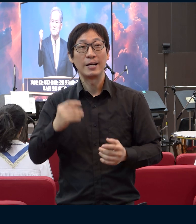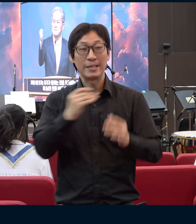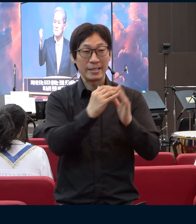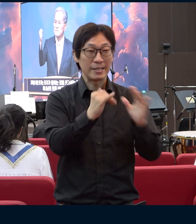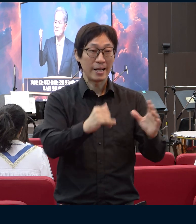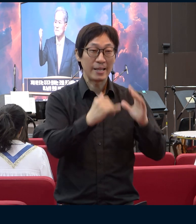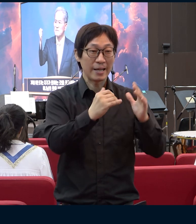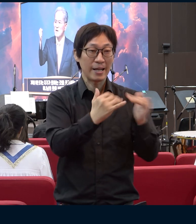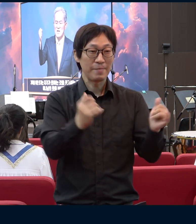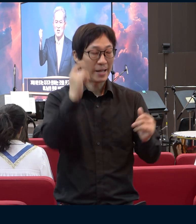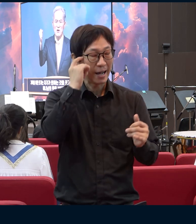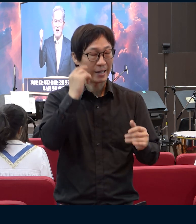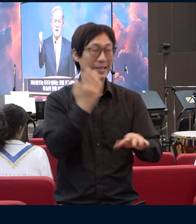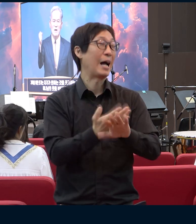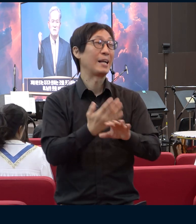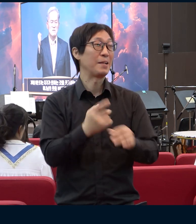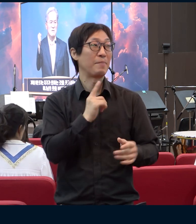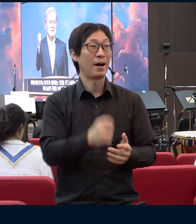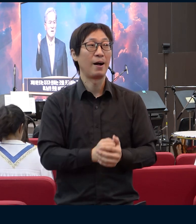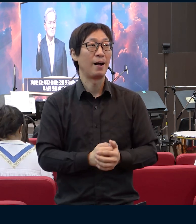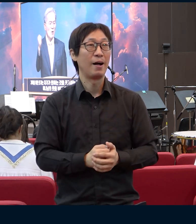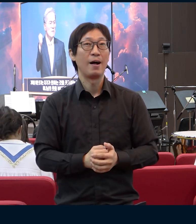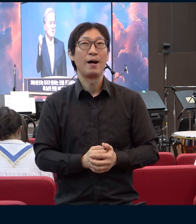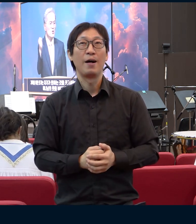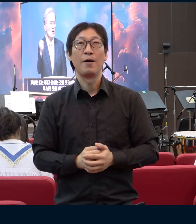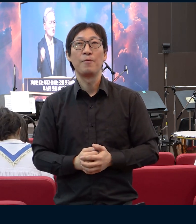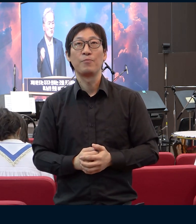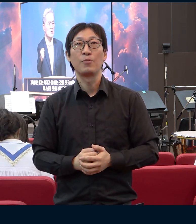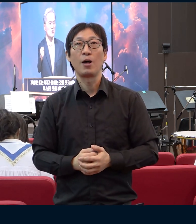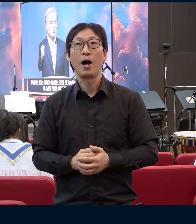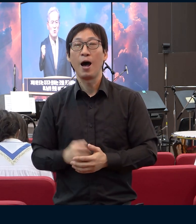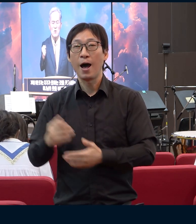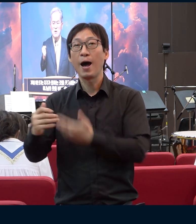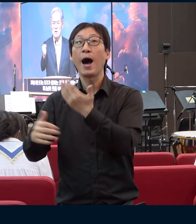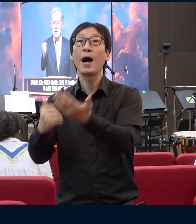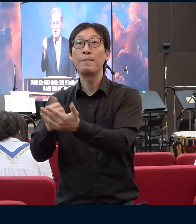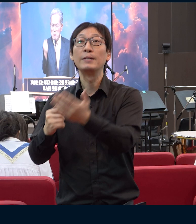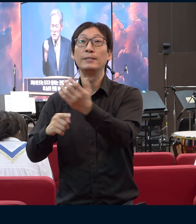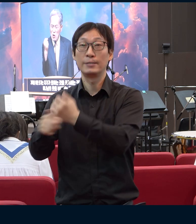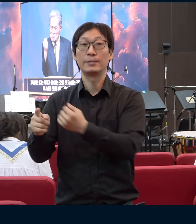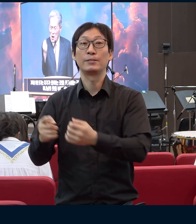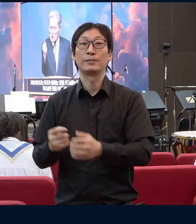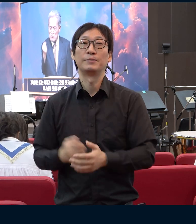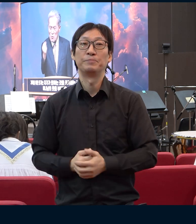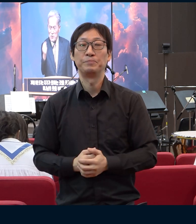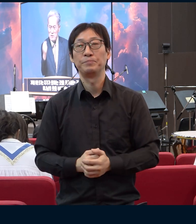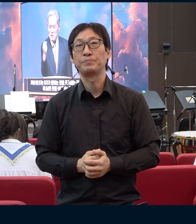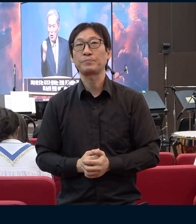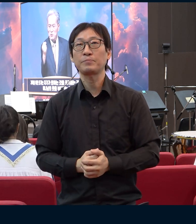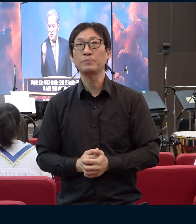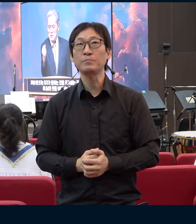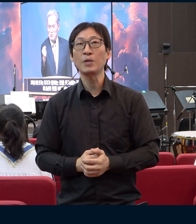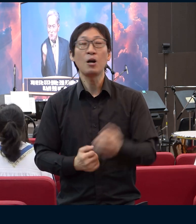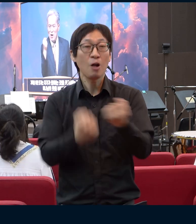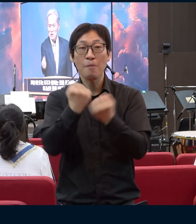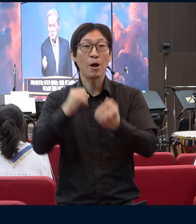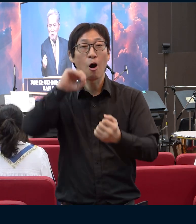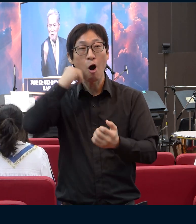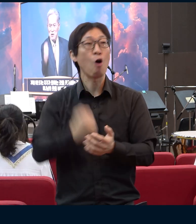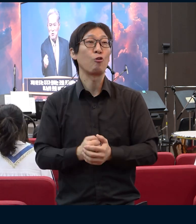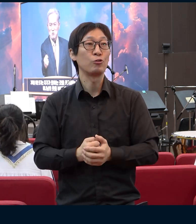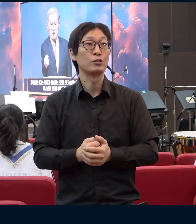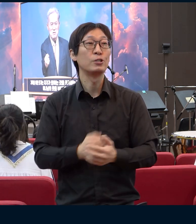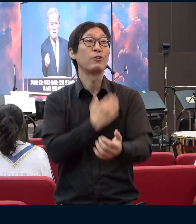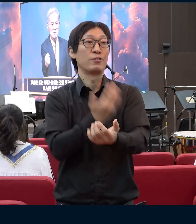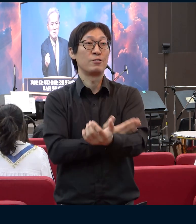거예요. 이전의 갈망은 정말 비교할 수 없을 정도로 정말 설명할 수 없는 어떤